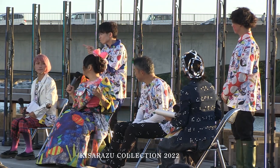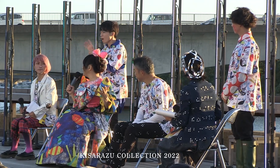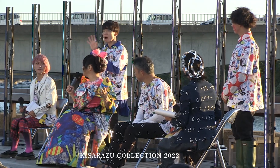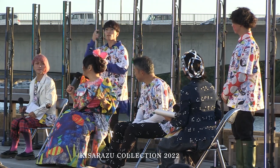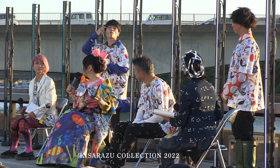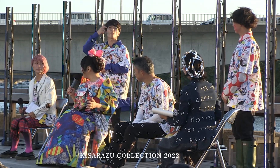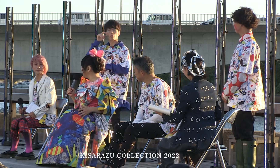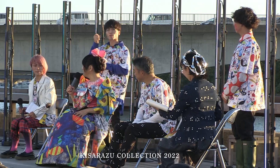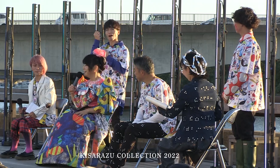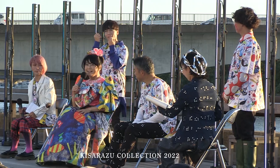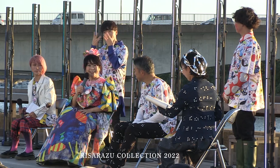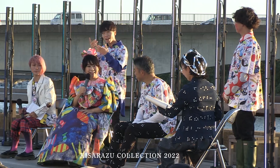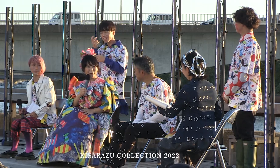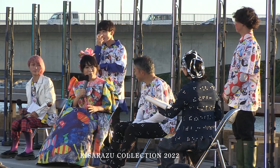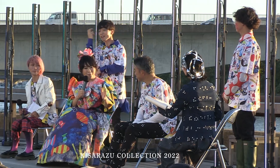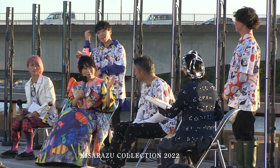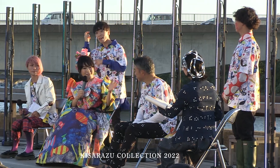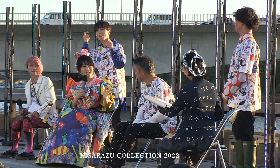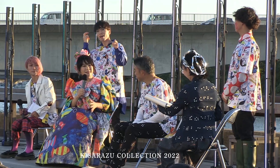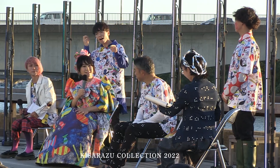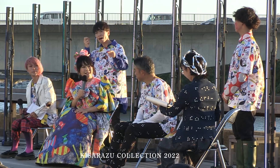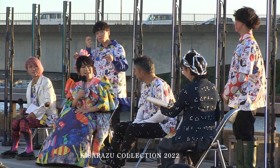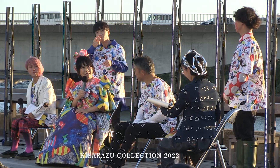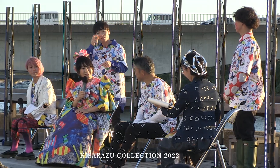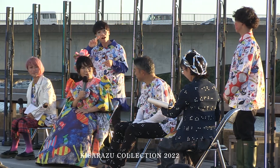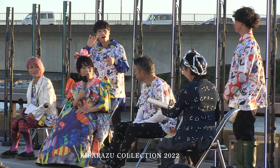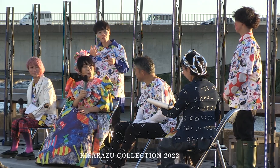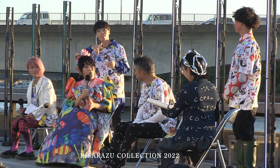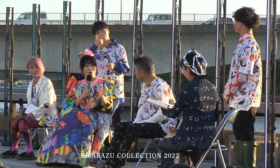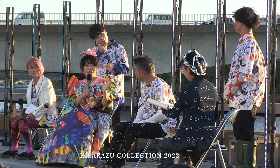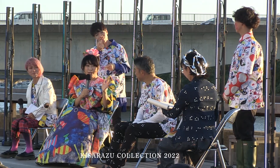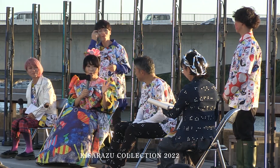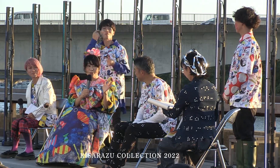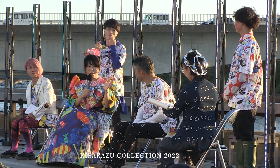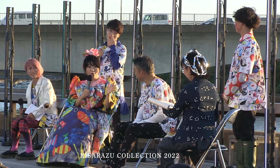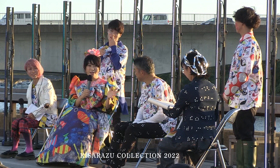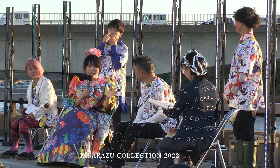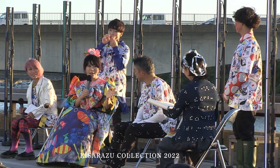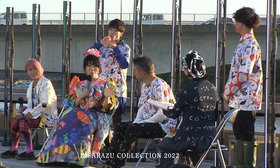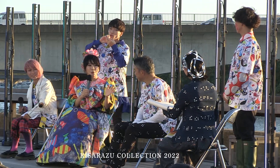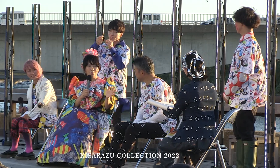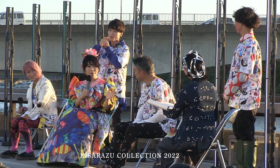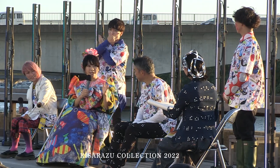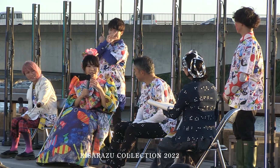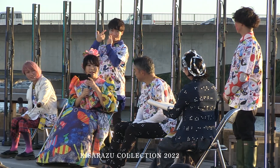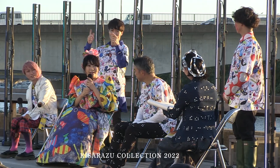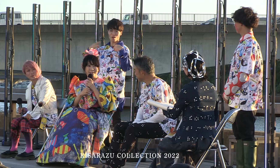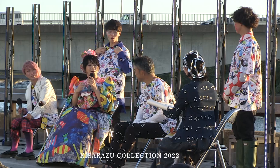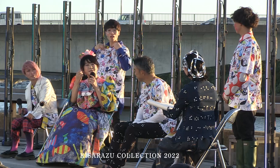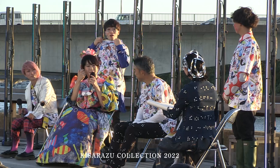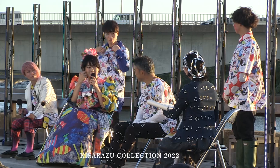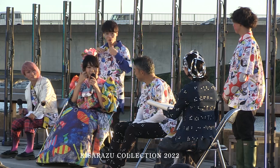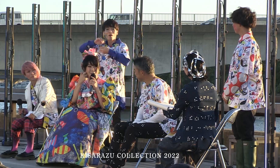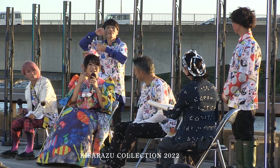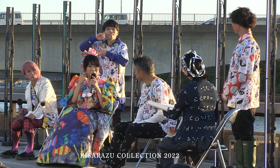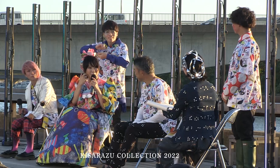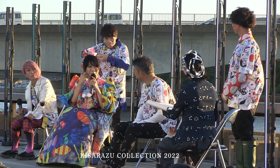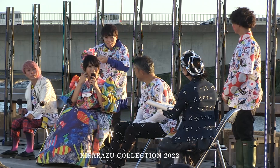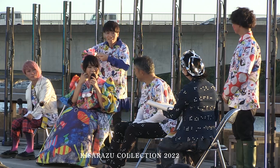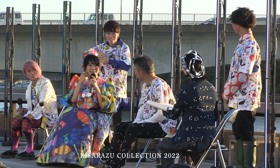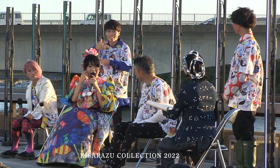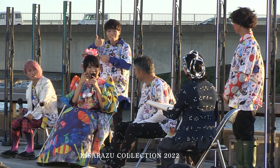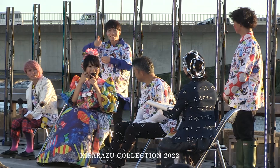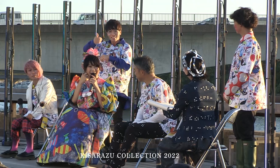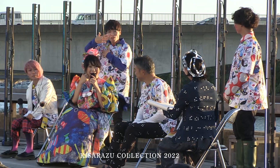新しいまた発見がなんかこう見つかったんじゃないかなと思って、こういう色とりどりな洋服をぜひ市長室で